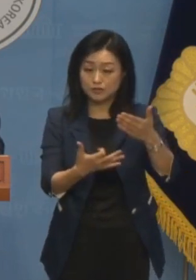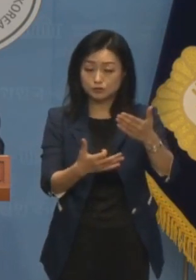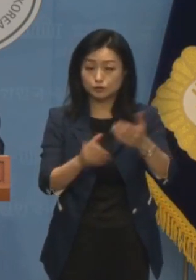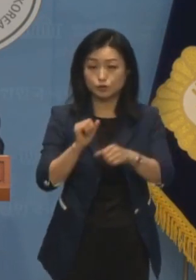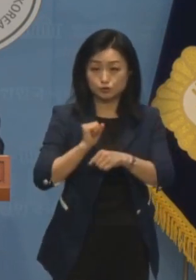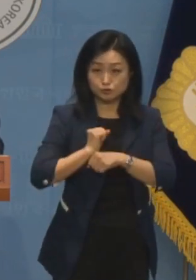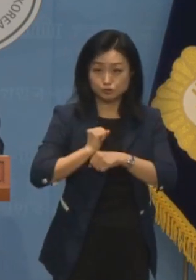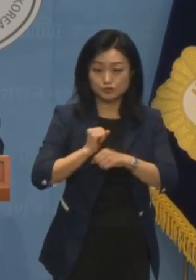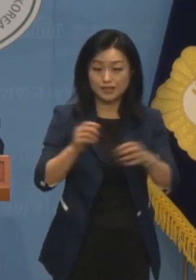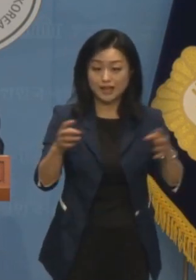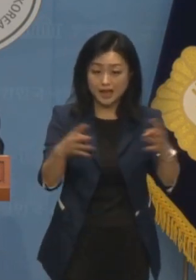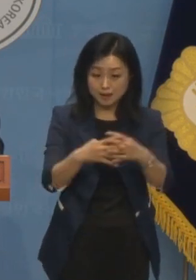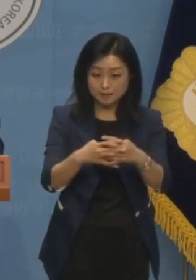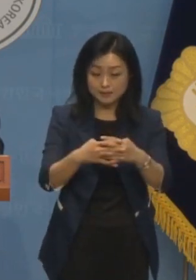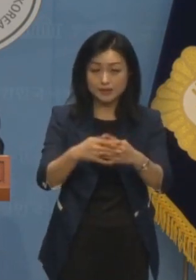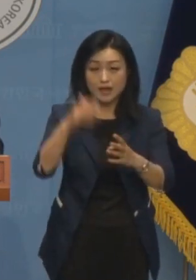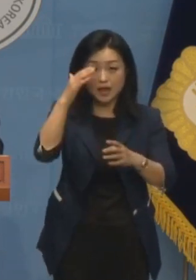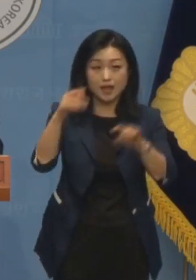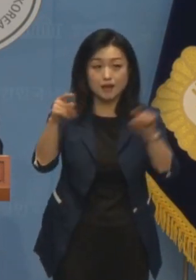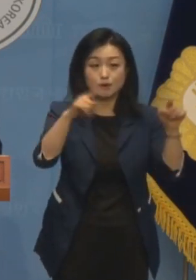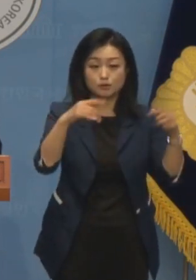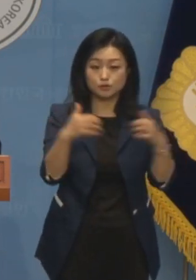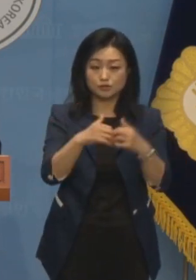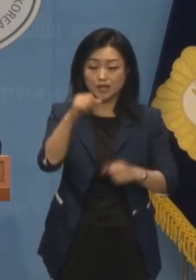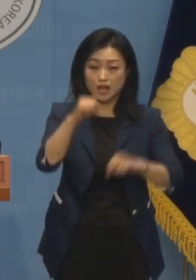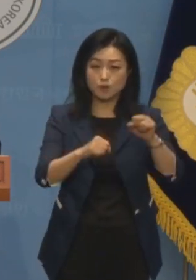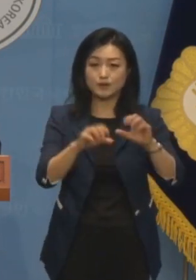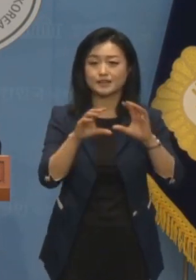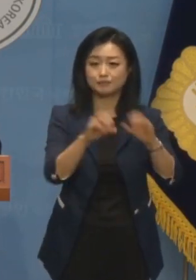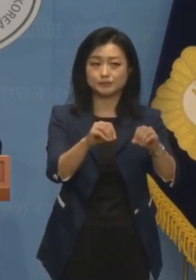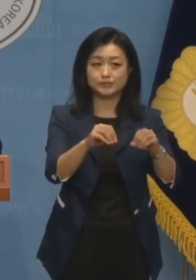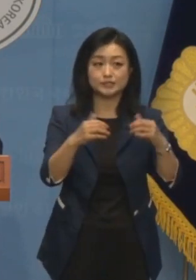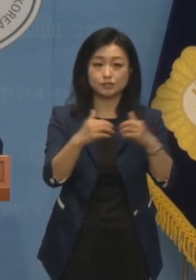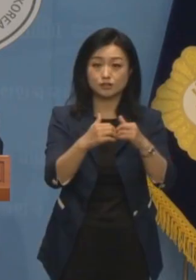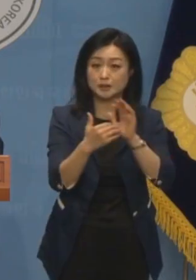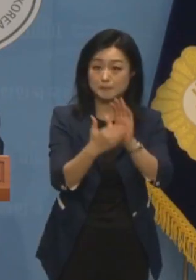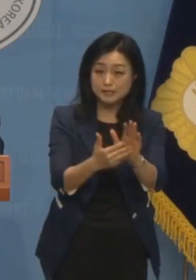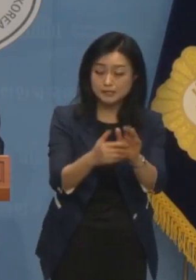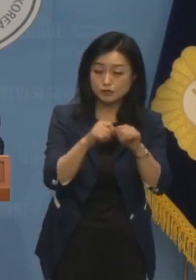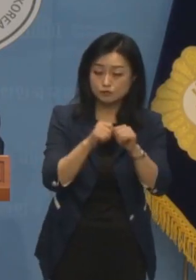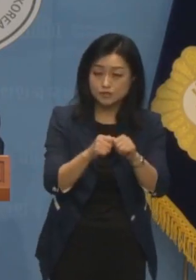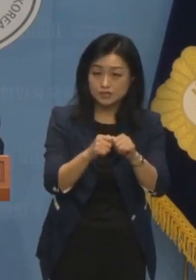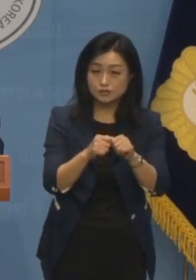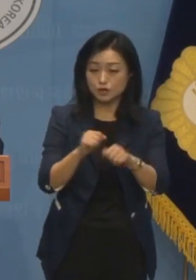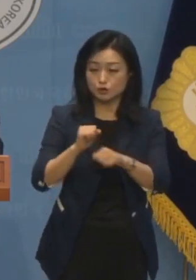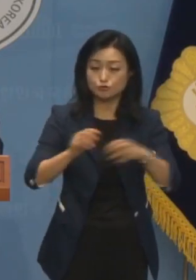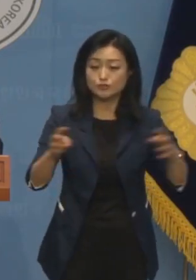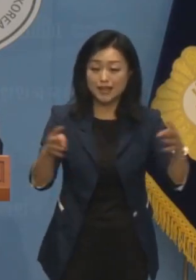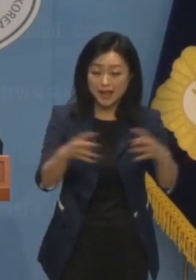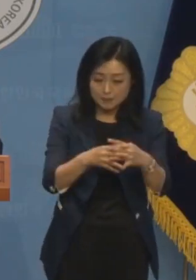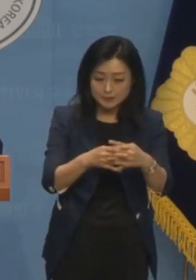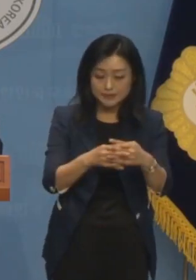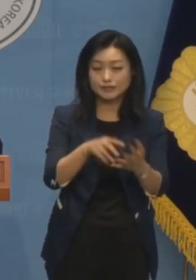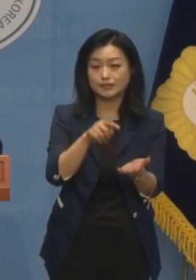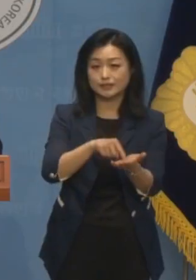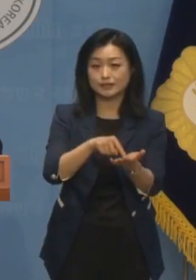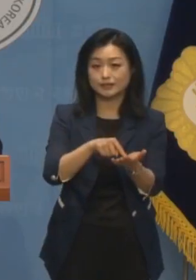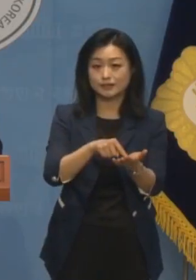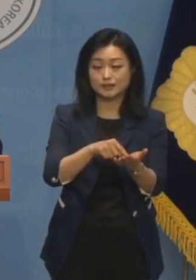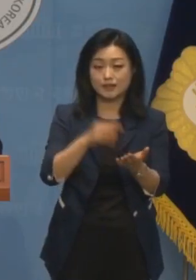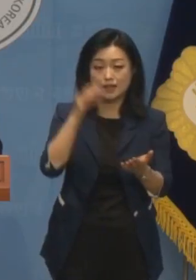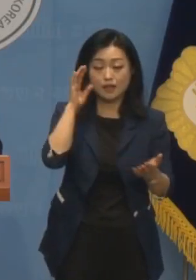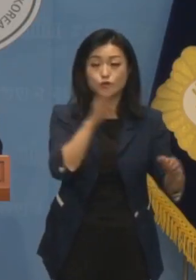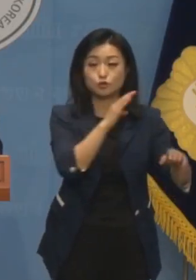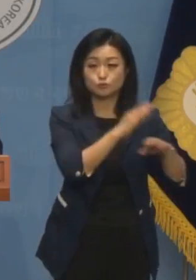군사합의서처럼 한반도에서 일체 적대 행위를 금지하여 전쟁을 방지하는 구체적인 군사합의서에 대해서는 남북한